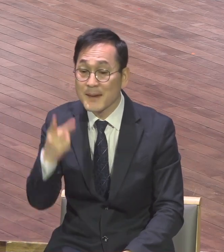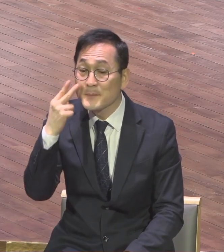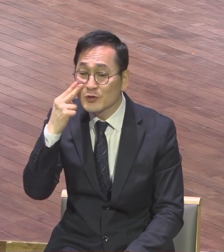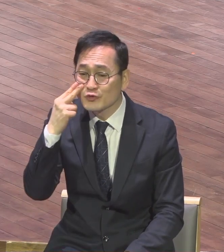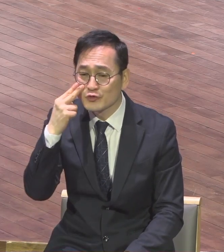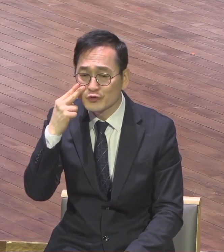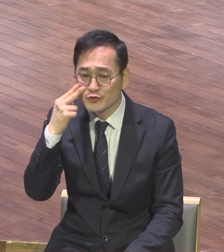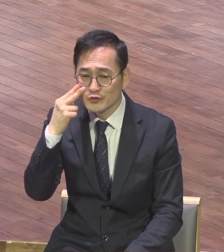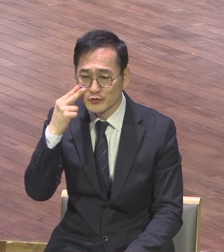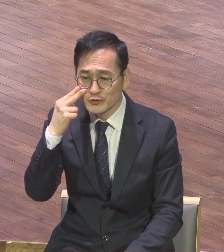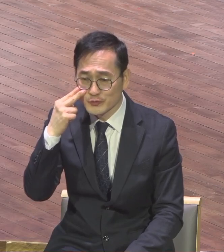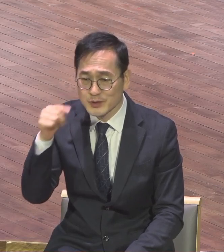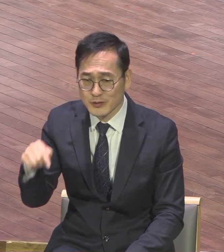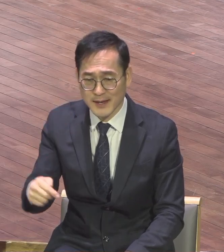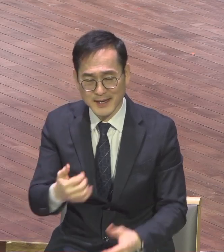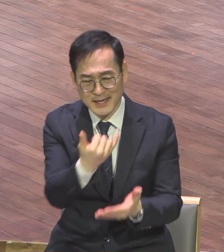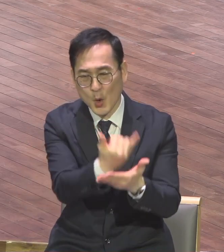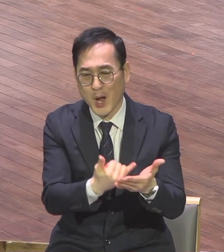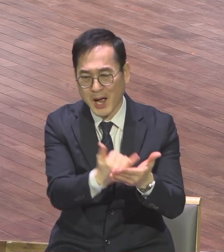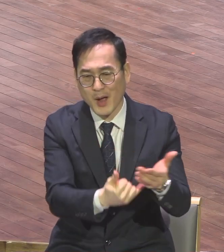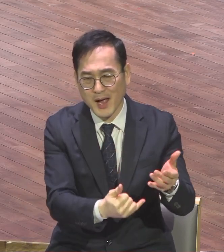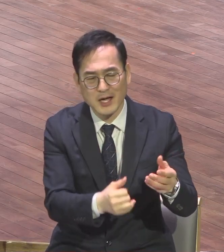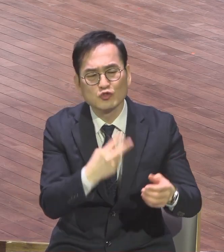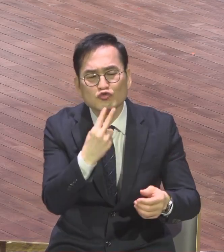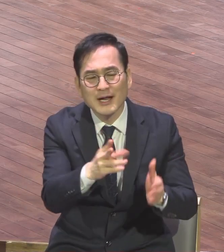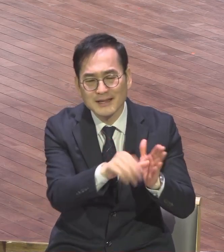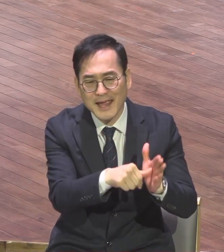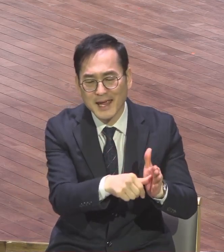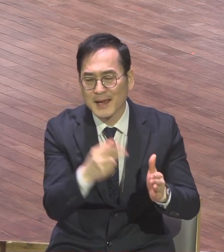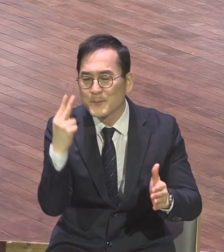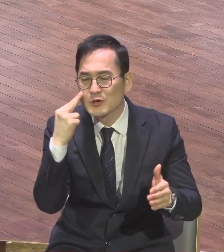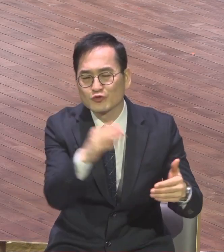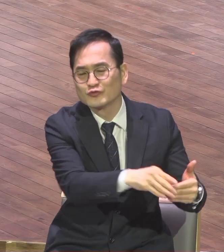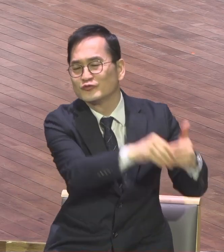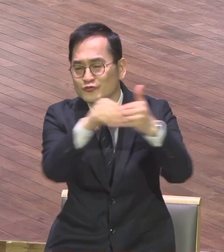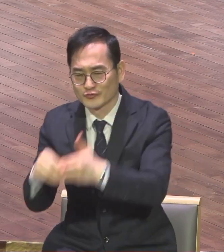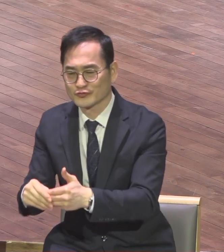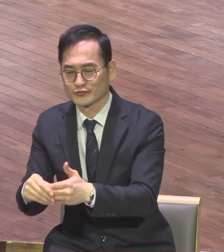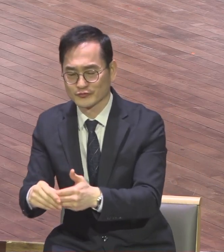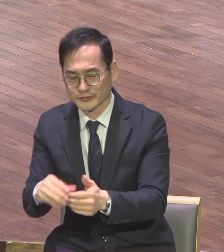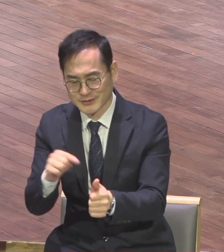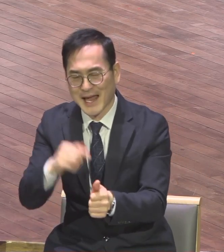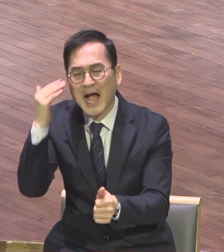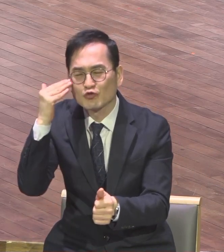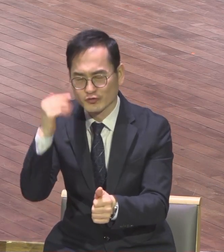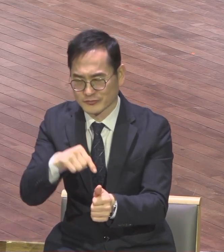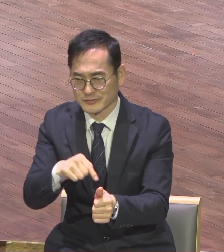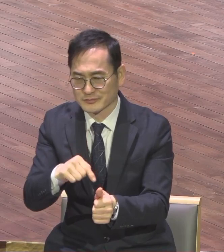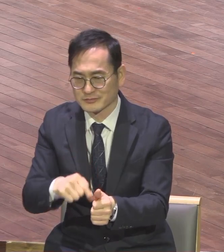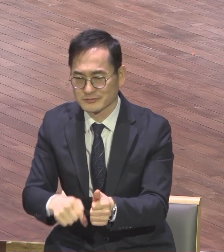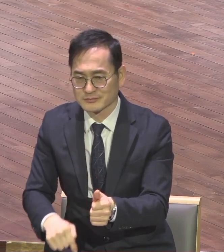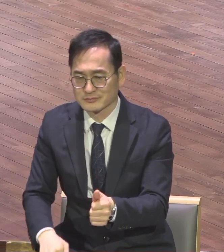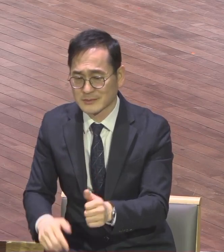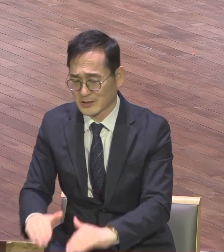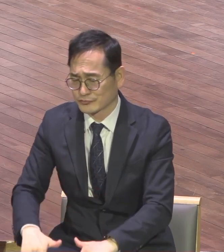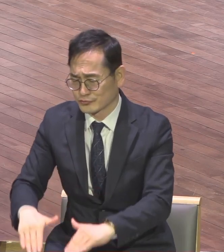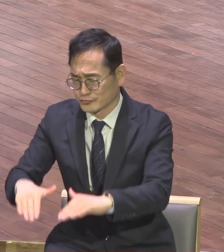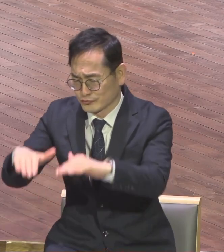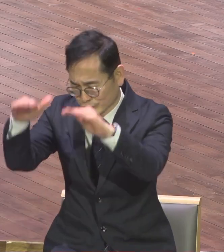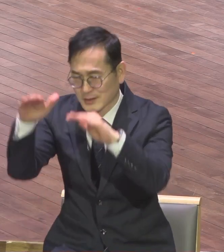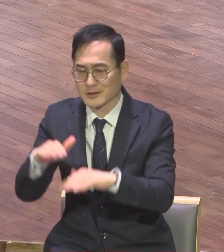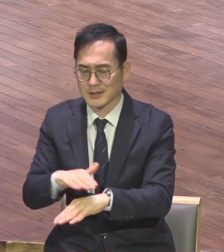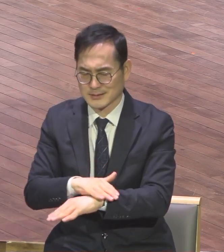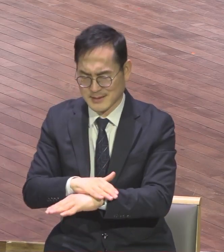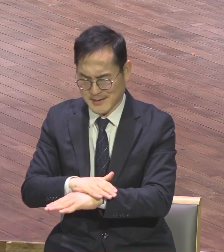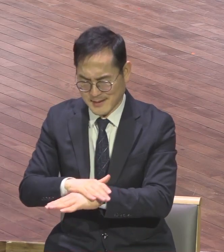두 살 때 입양된 친구였어요. 한국 사람인데 미국 집에. 잘생겼고 운동도 잘하고 대학도 잘 갔습니다. 존스 홉킨스